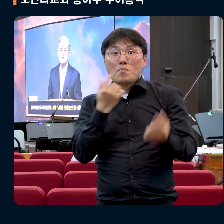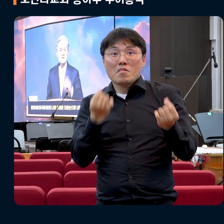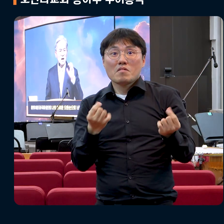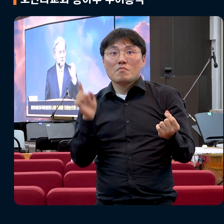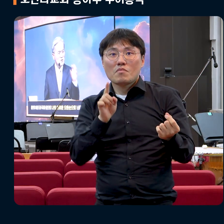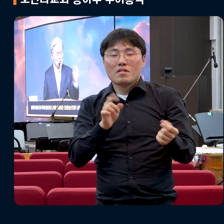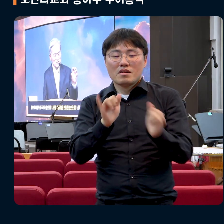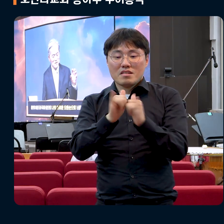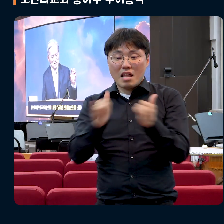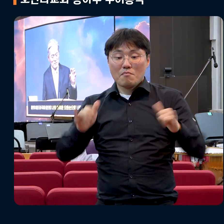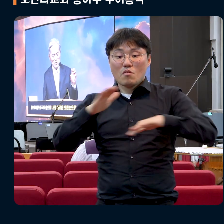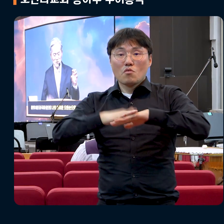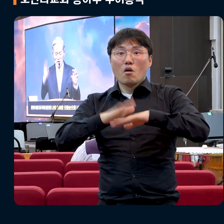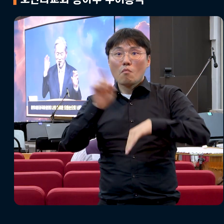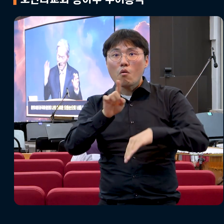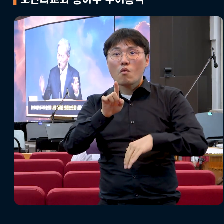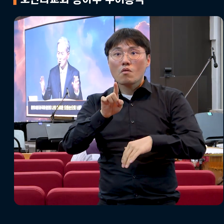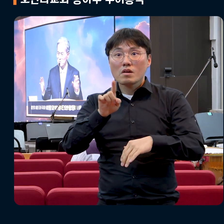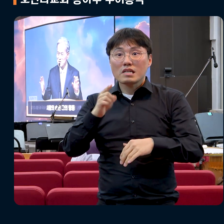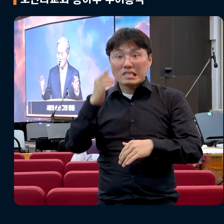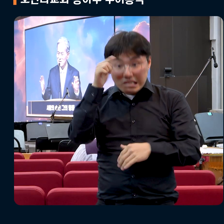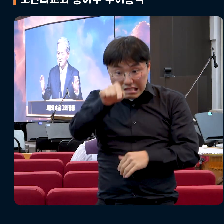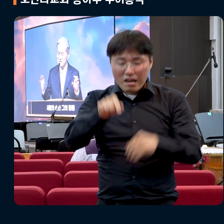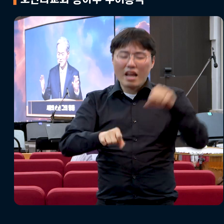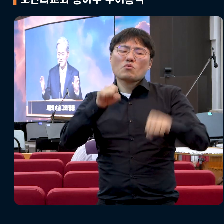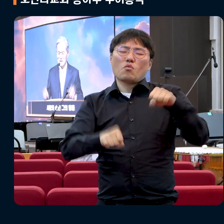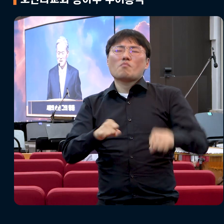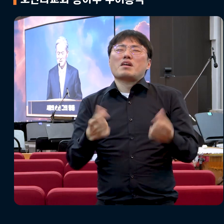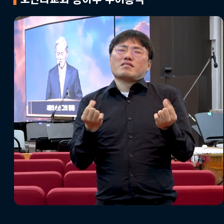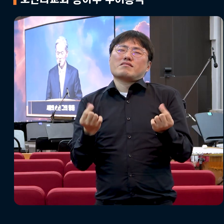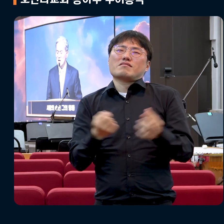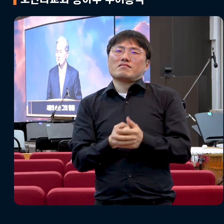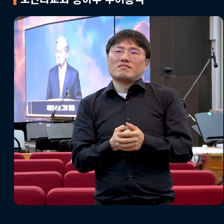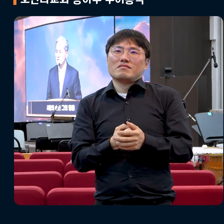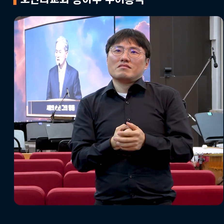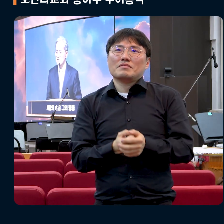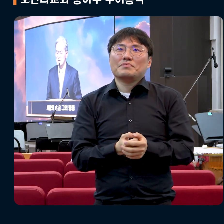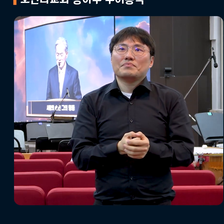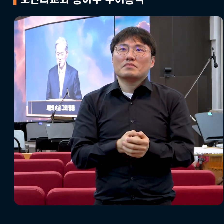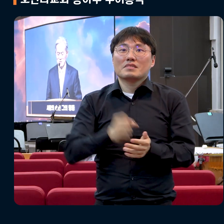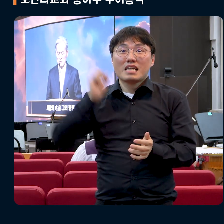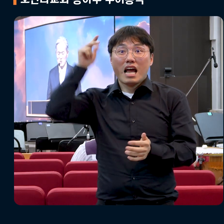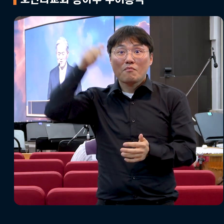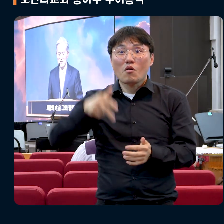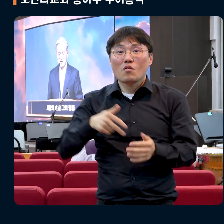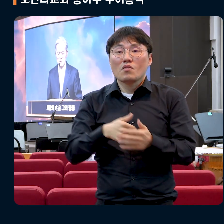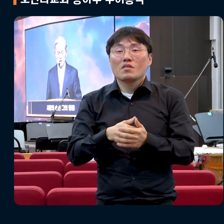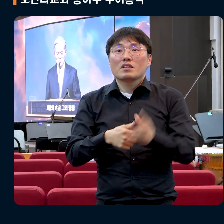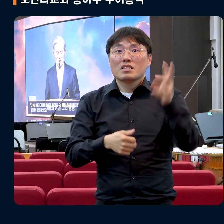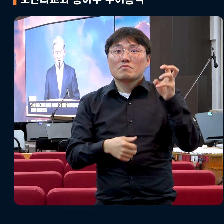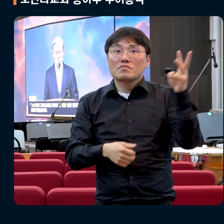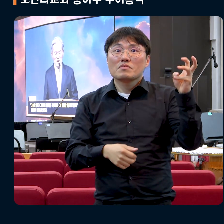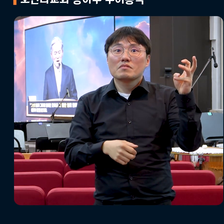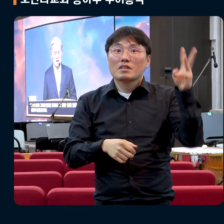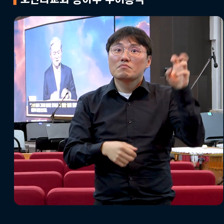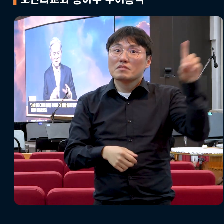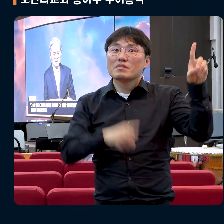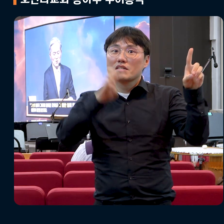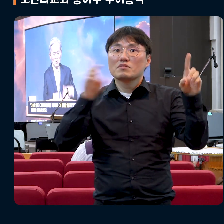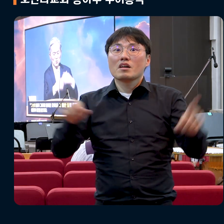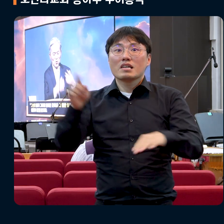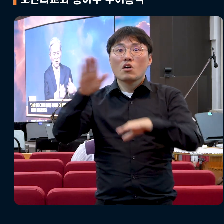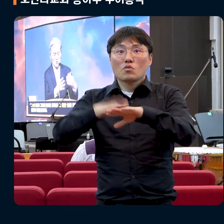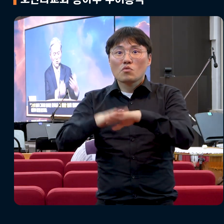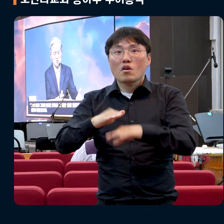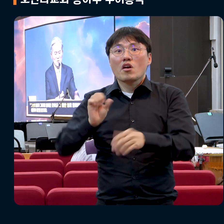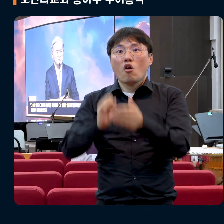마찬가지로 사람의 손은 바로 그의 행동입니다. 잠언 31장 31절, 그의 손의 열매가